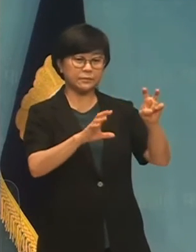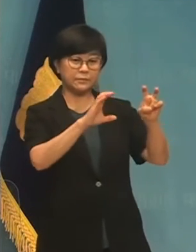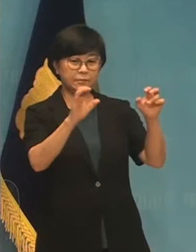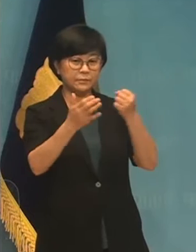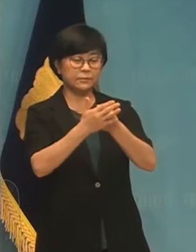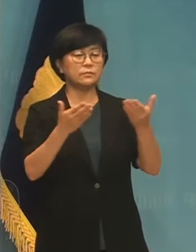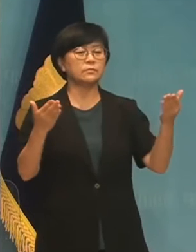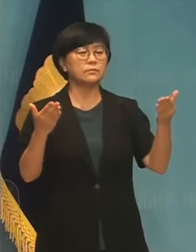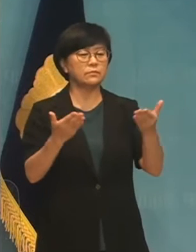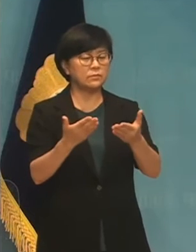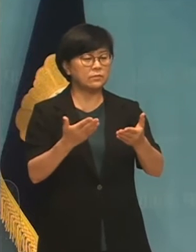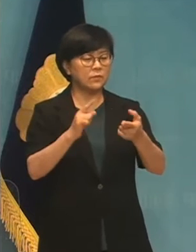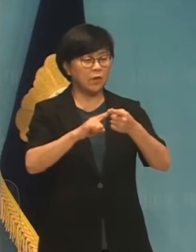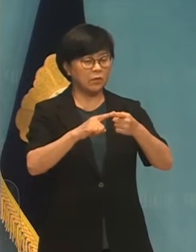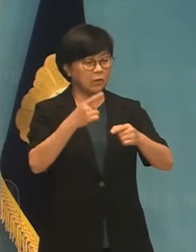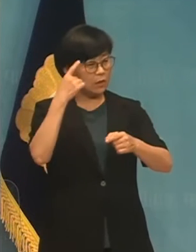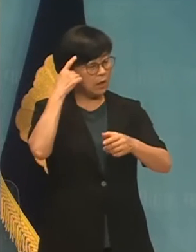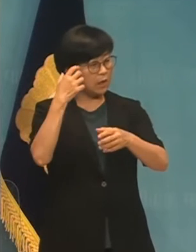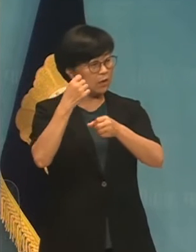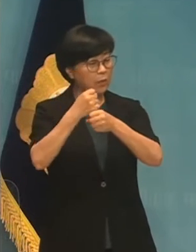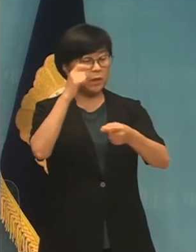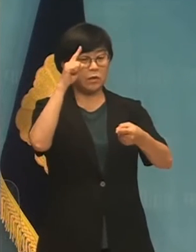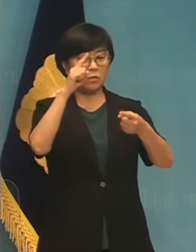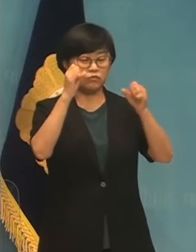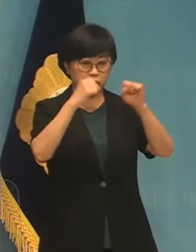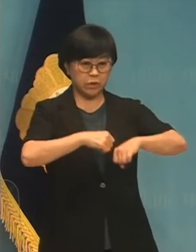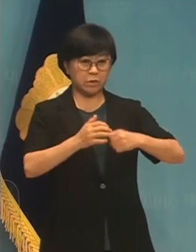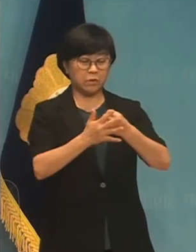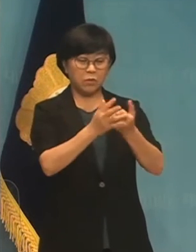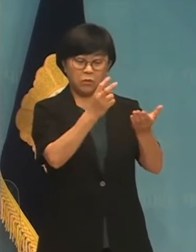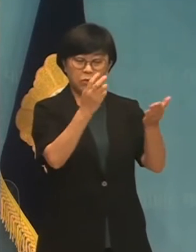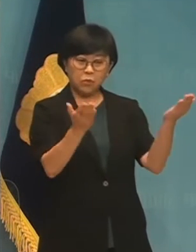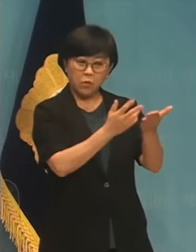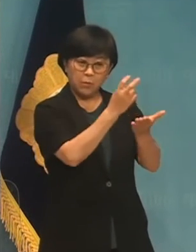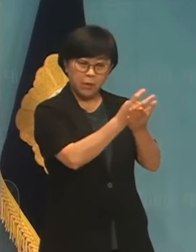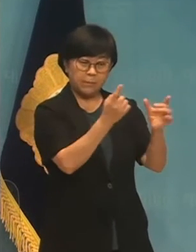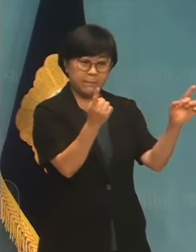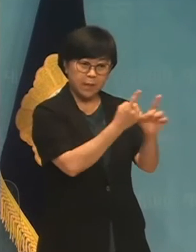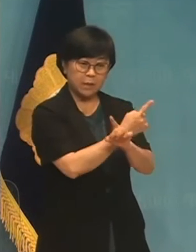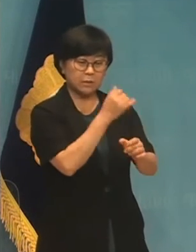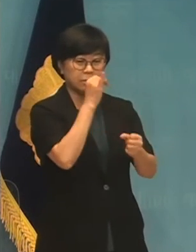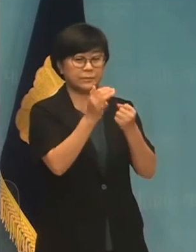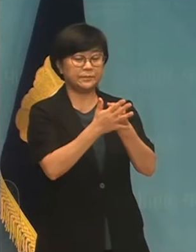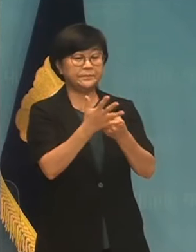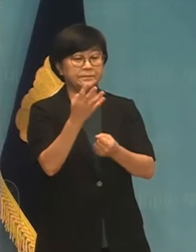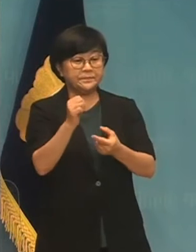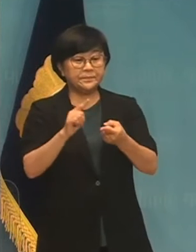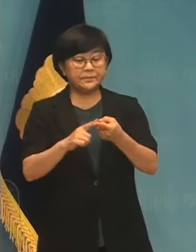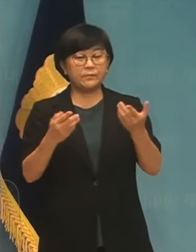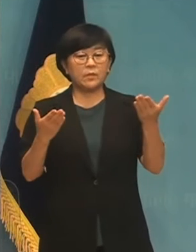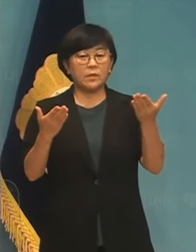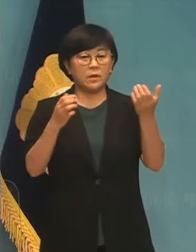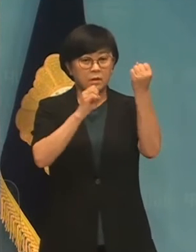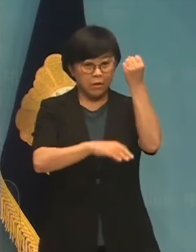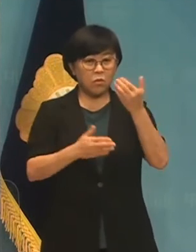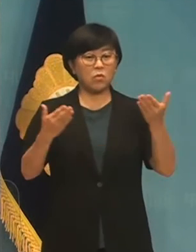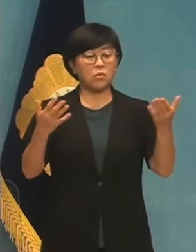개념을 무너뜨렸습니다. 이 상황에 노동법 몇 개를 뜯어고치고 몇 개의